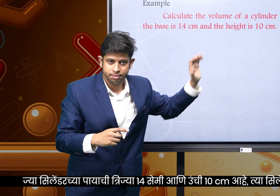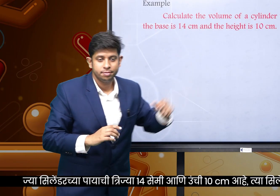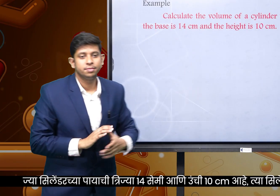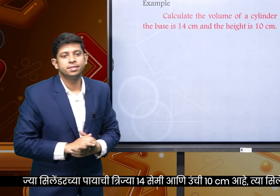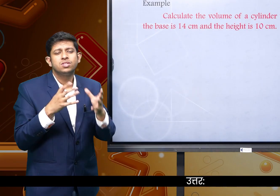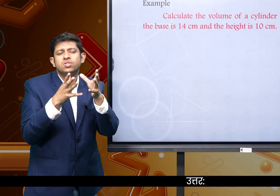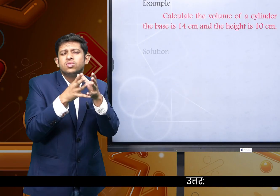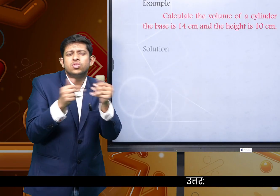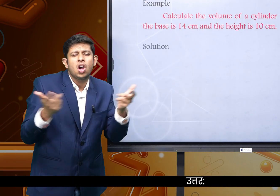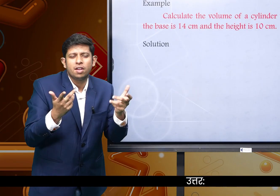उत्तर.